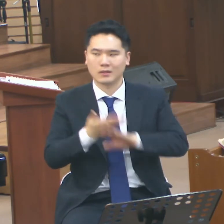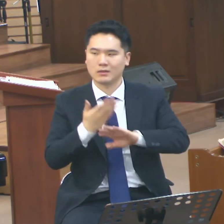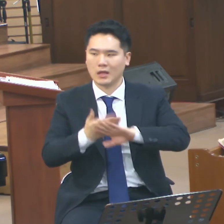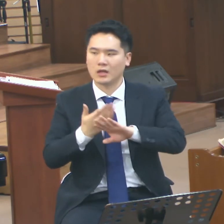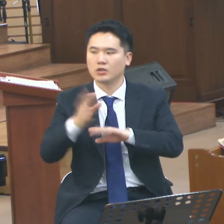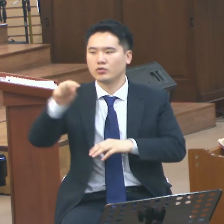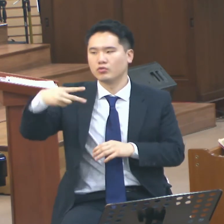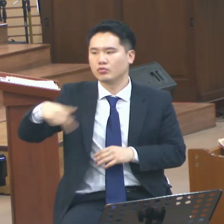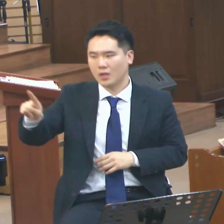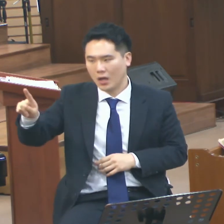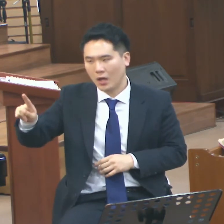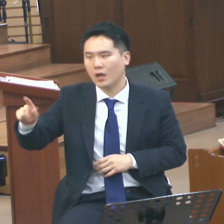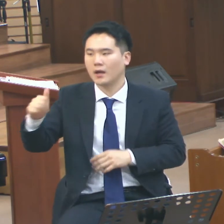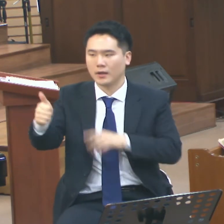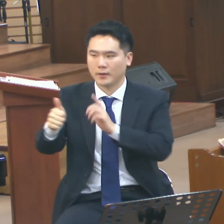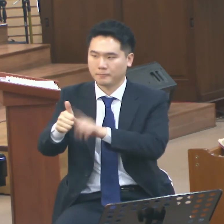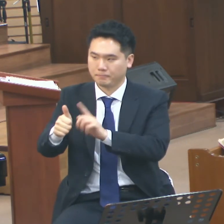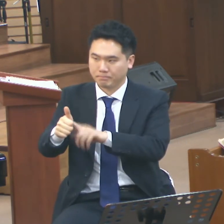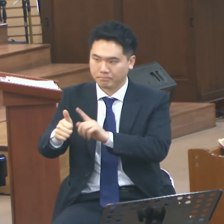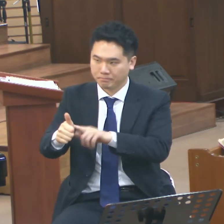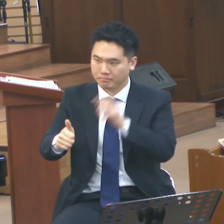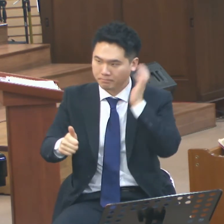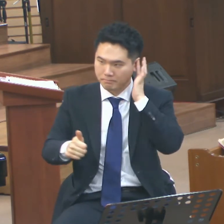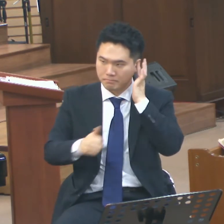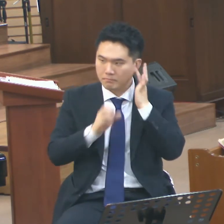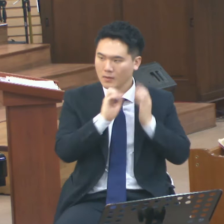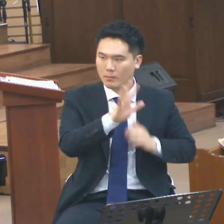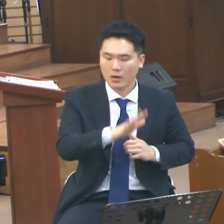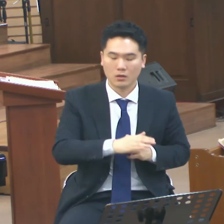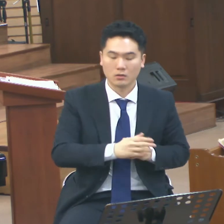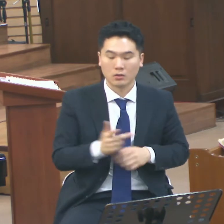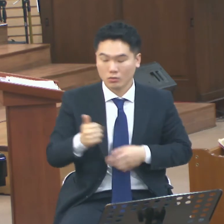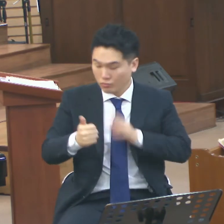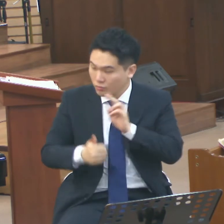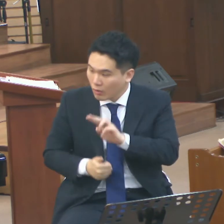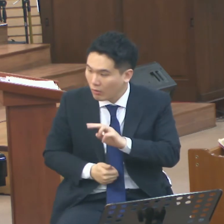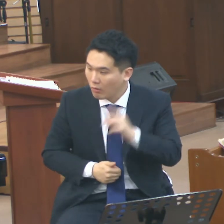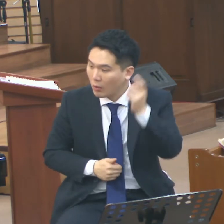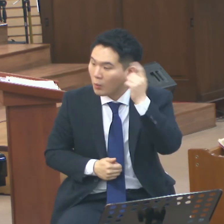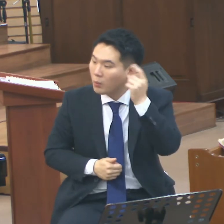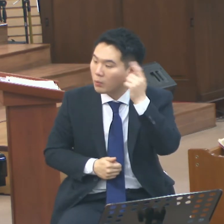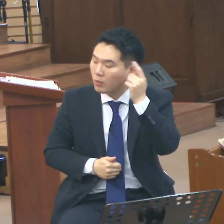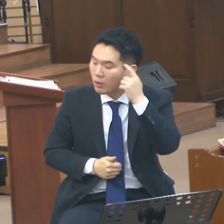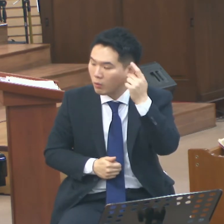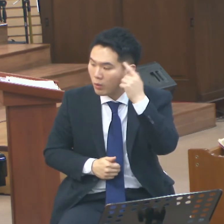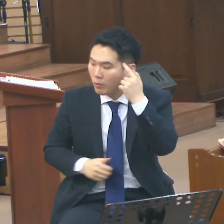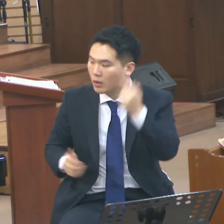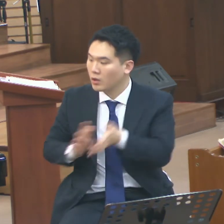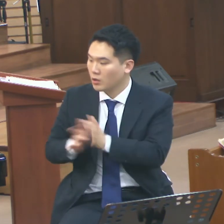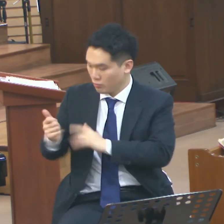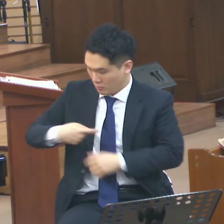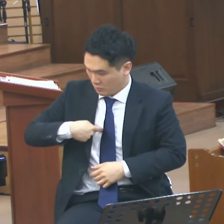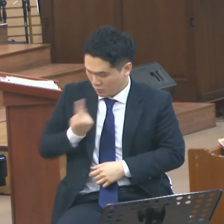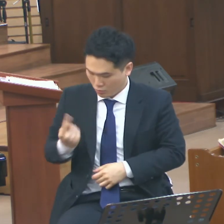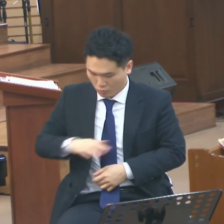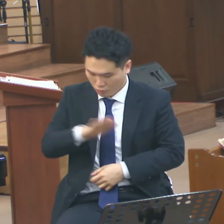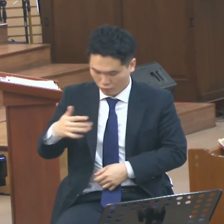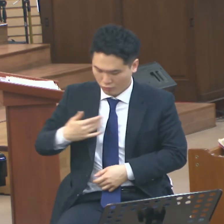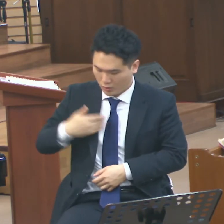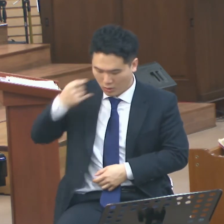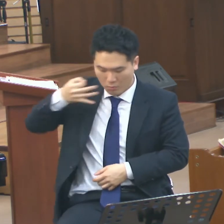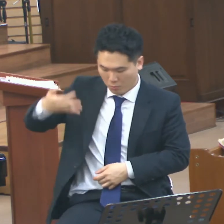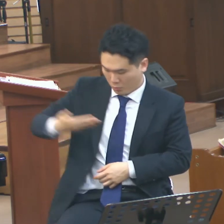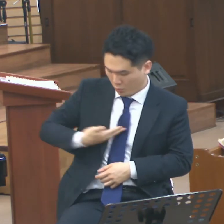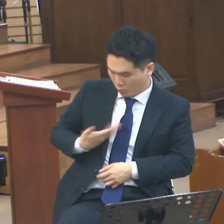제자 중에 가룟 아닌 유다가 이렇게 얘기했어요. 주여 어찌하여 자기를 우리에게 나타내시고 세상에는